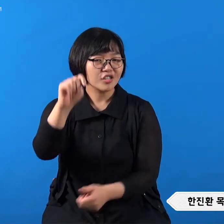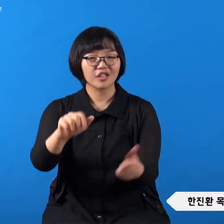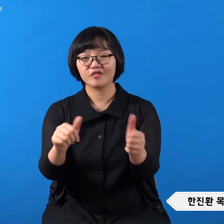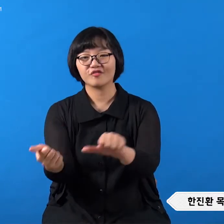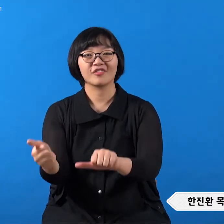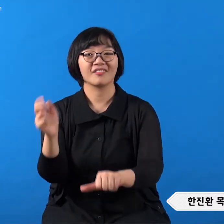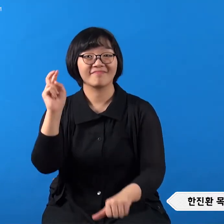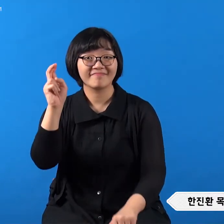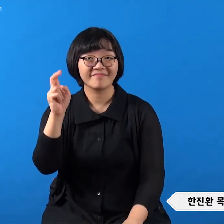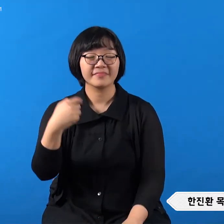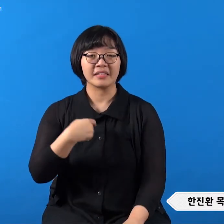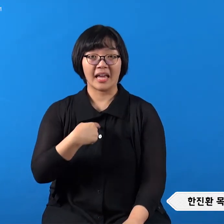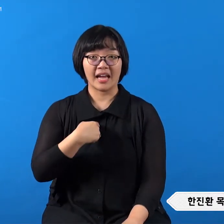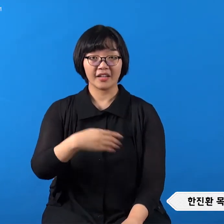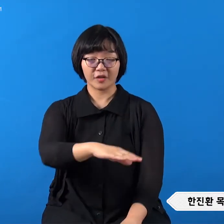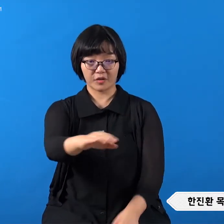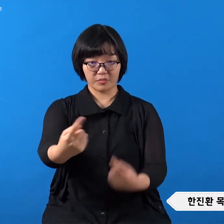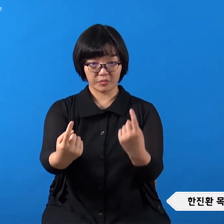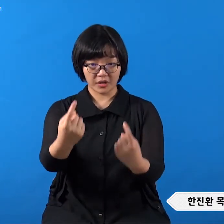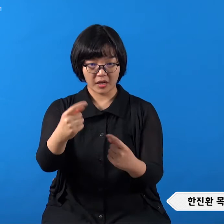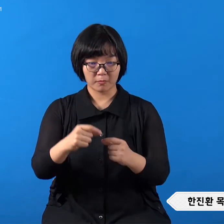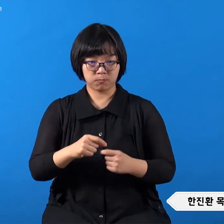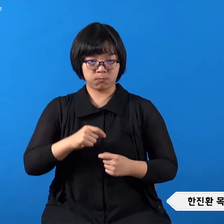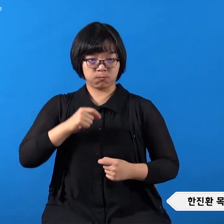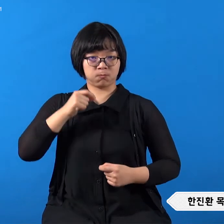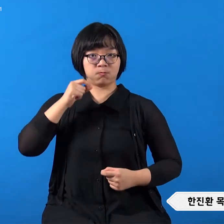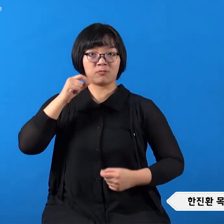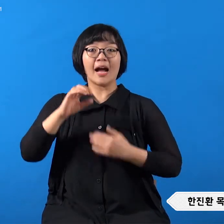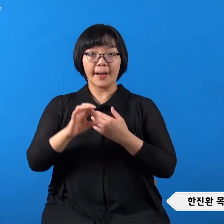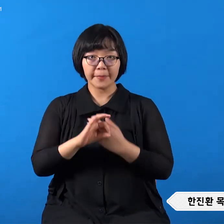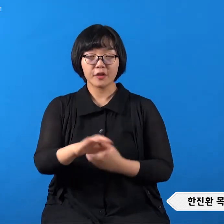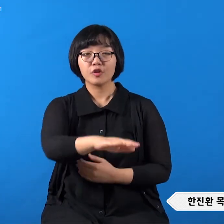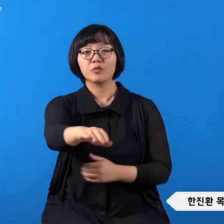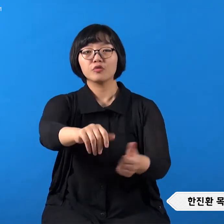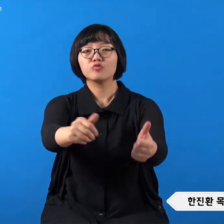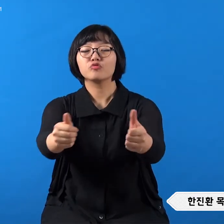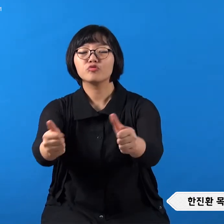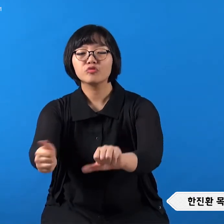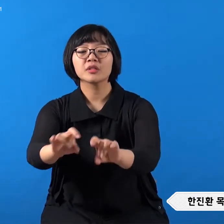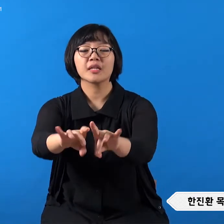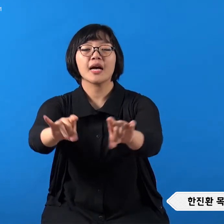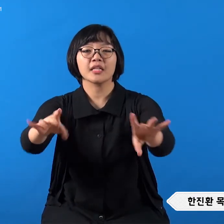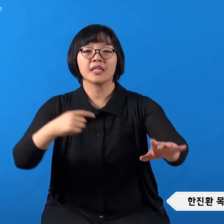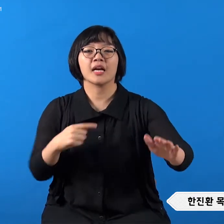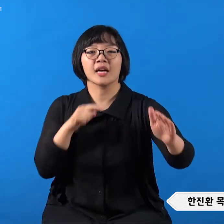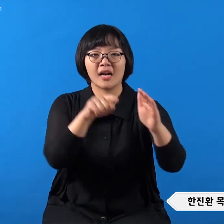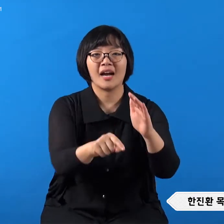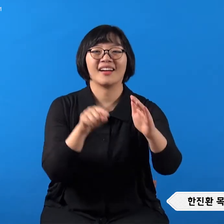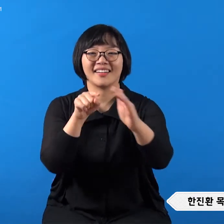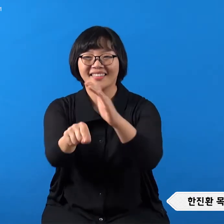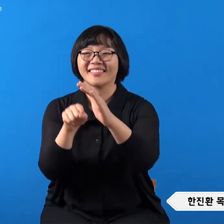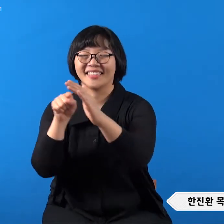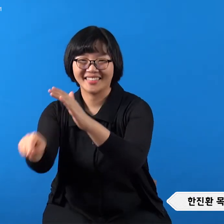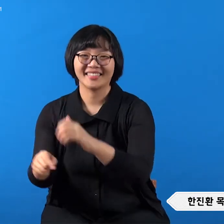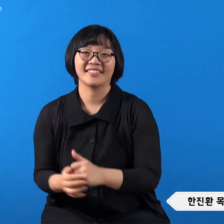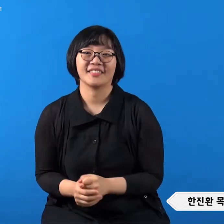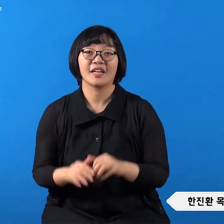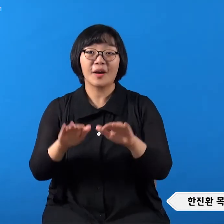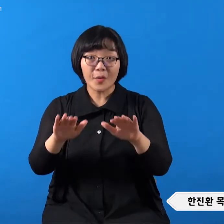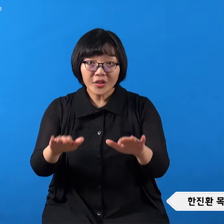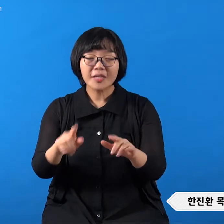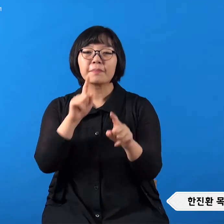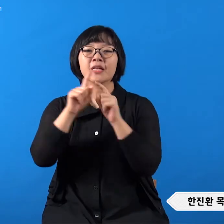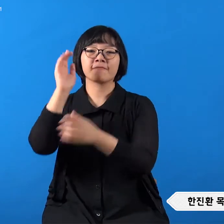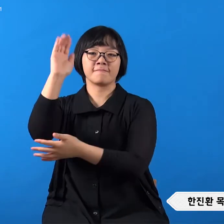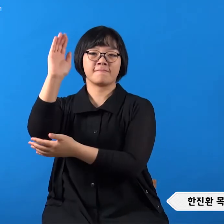제가 여러분보다 더 오래 산다면 여러분 임종을 맞으시는 그 자리마다 제가 달려갈 것입니다. 그래서 오늘 이